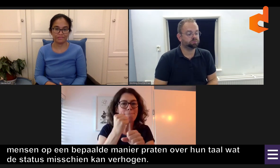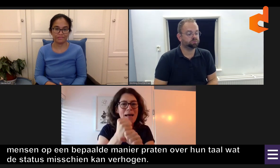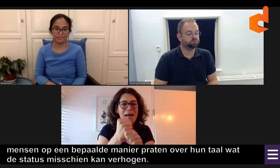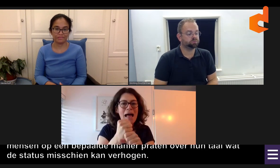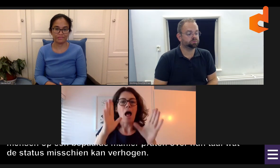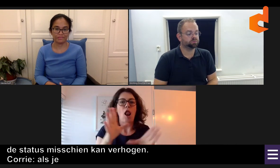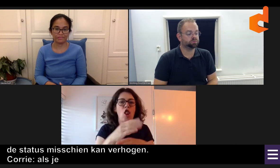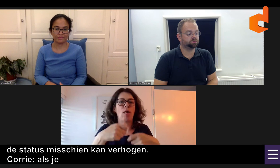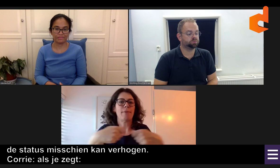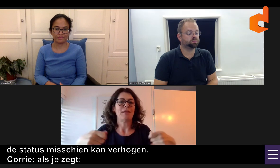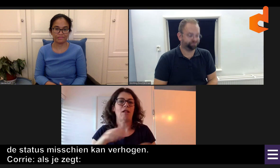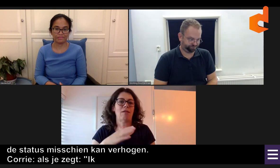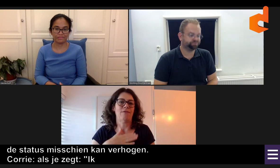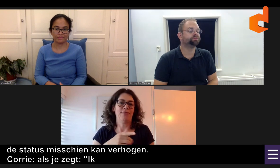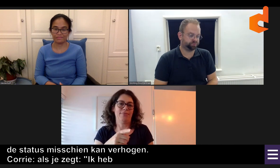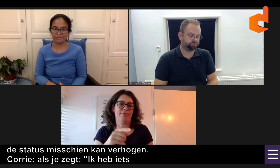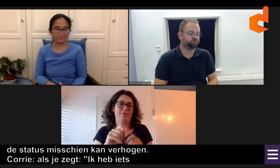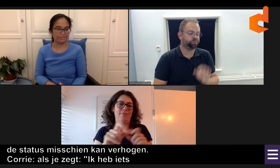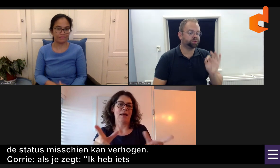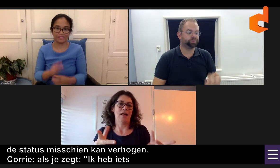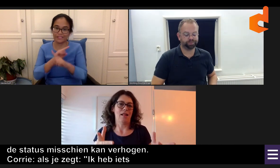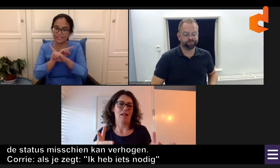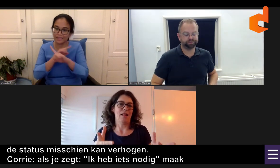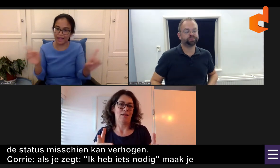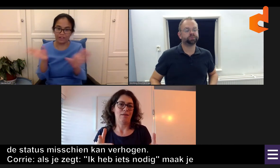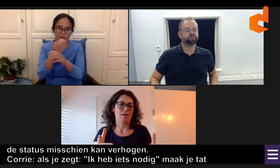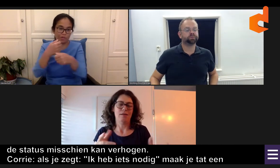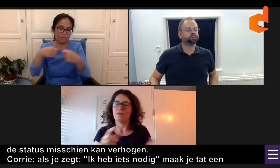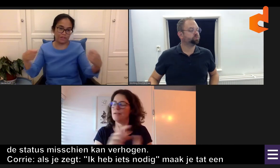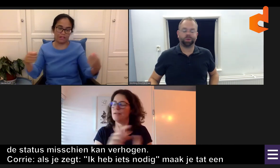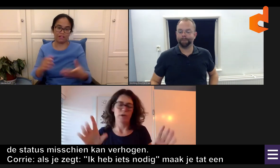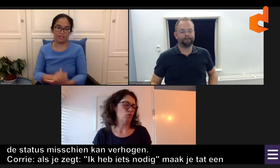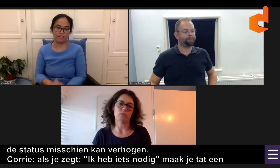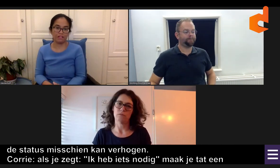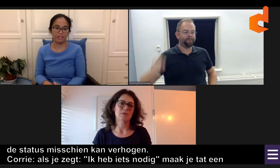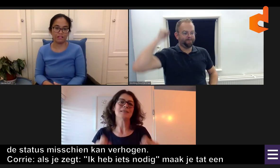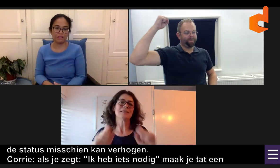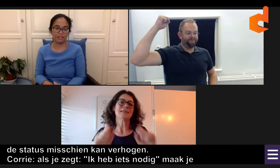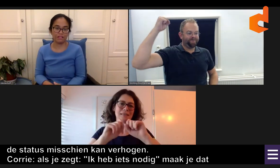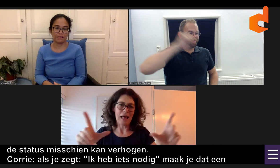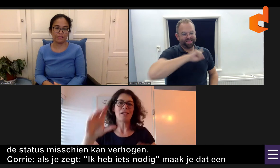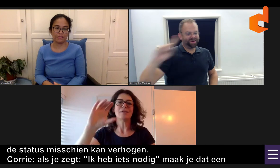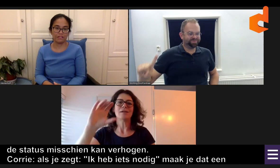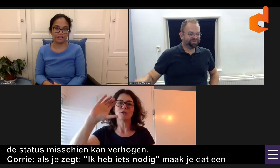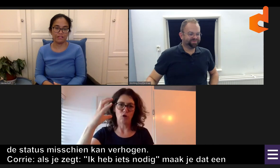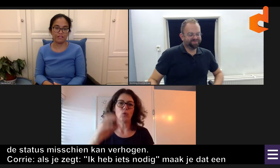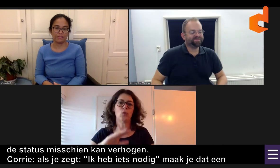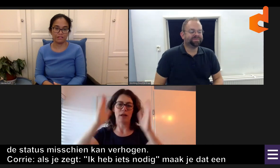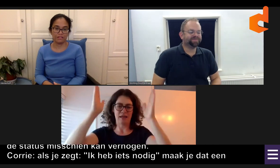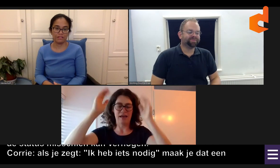nodig, ja, dan maak je dat een hulpmiddel. Hè? Dan maak je die taal een hulpmiddel. En het is dus geen hulpmiddel. Ja, dat moet je niet